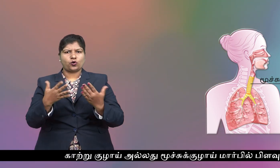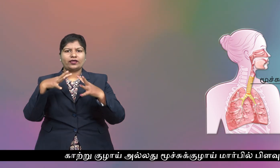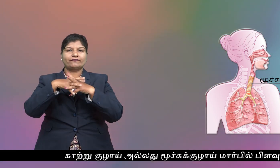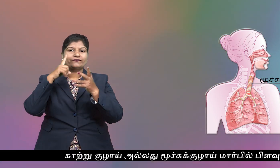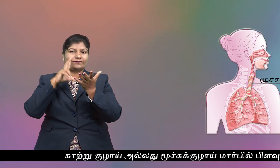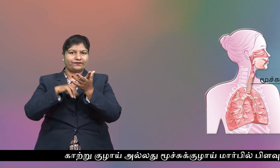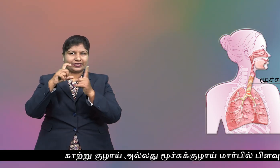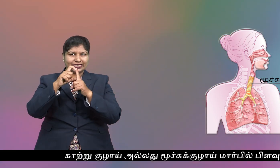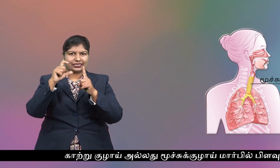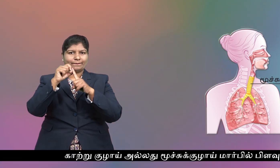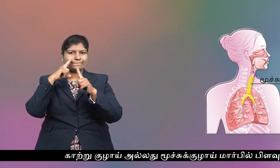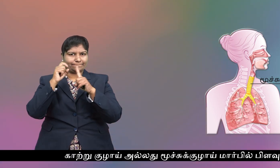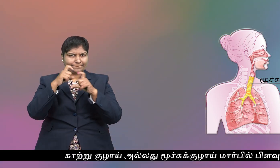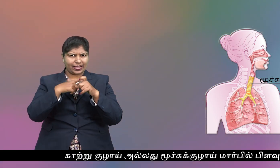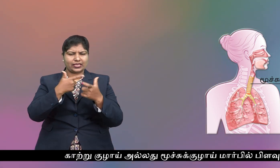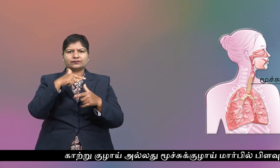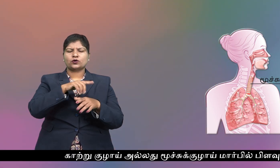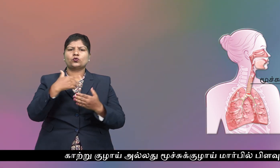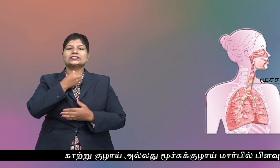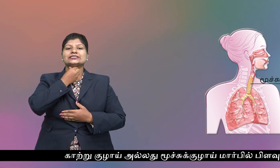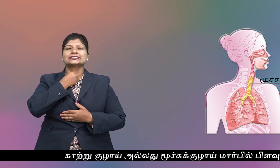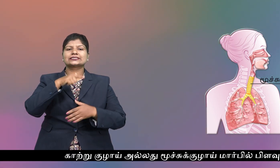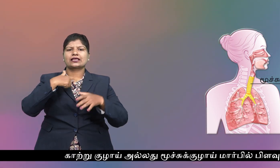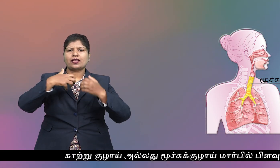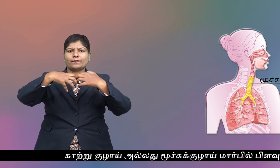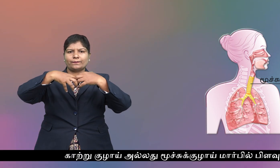காற்றுக்குழாய் அல்லது மூச்சுக்குழாய் மார்பில் பிளவுபடுகிறது.